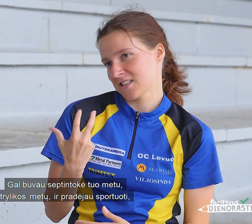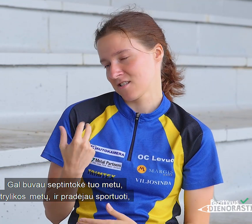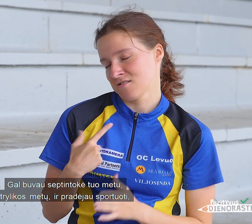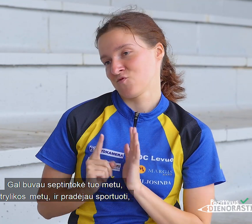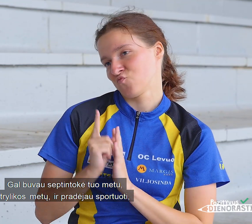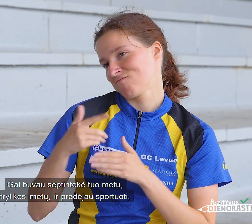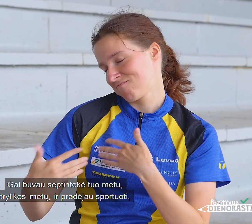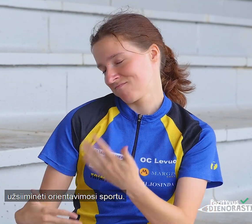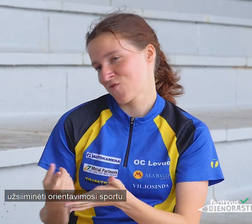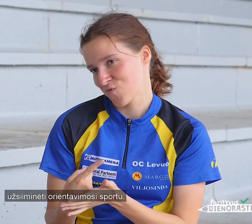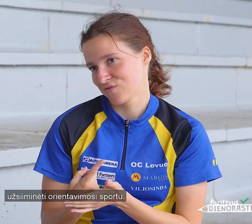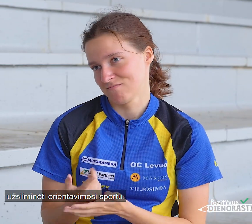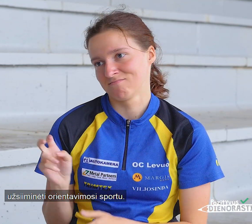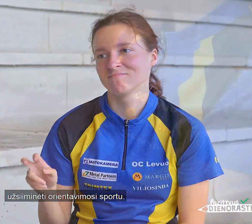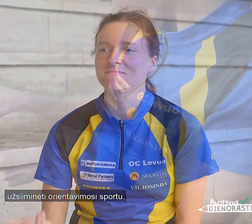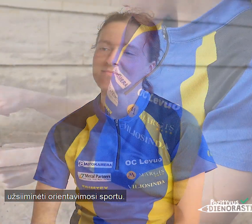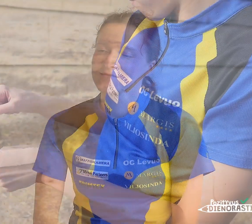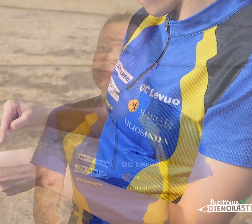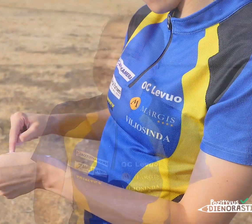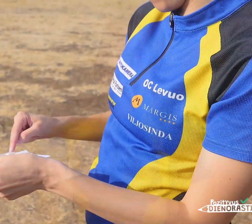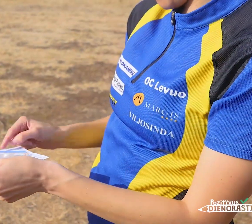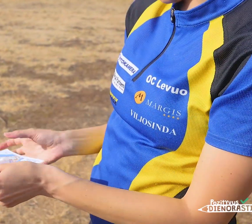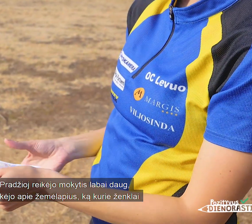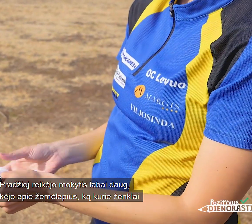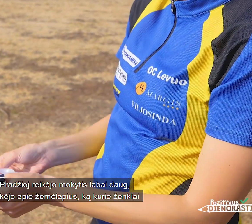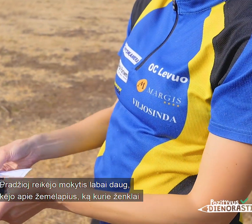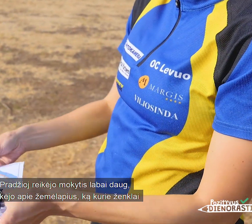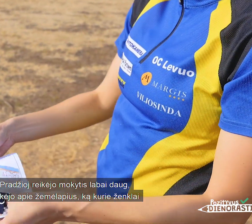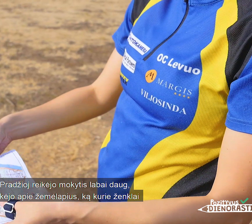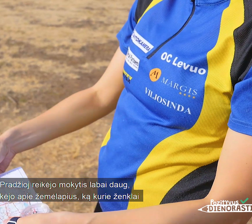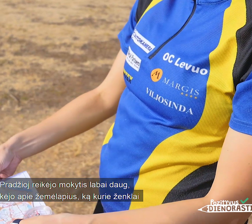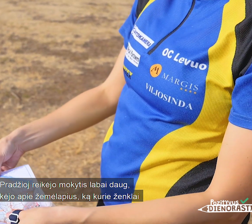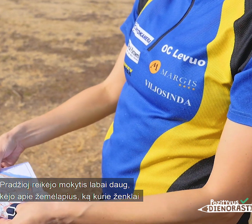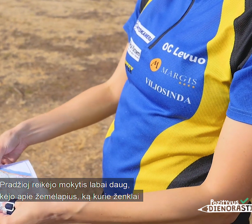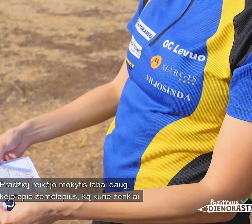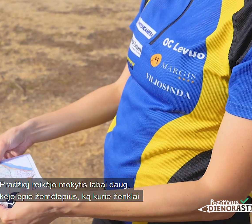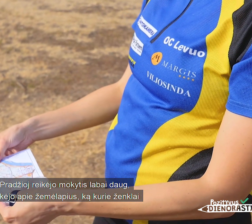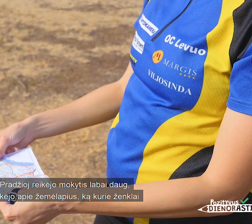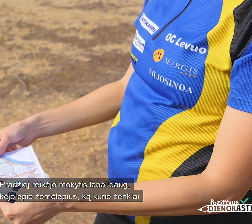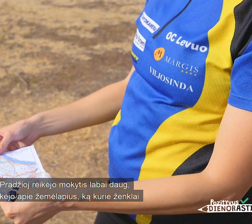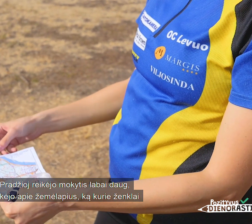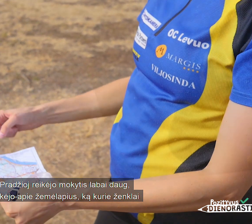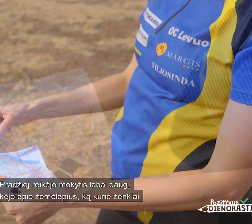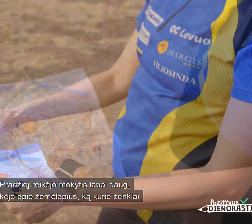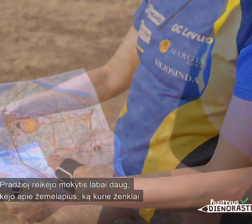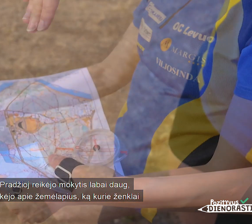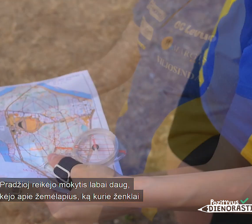pradėjau sportuoti, užsiminėti orientaciniu sportu. Pradžioje reikėjo mokytis labai daug. Reikėjo apie žemėlapius, kokie